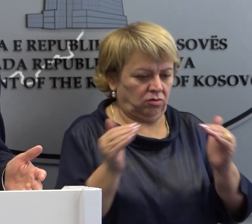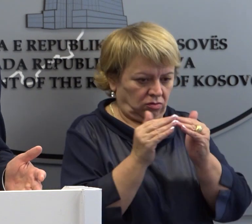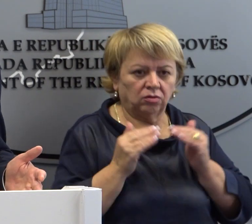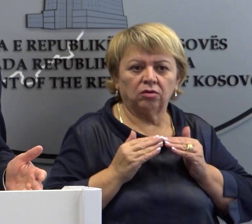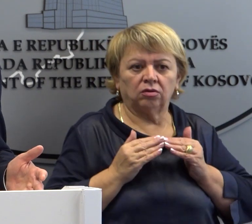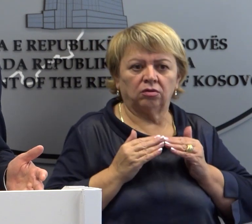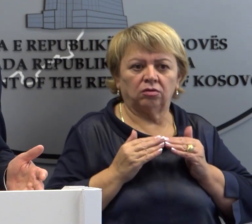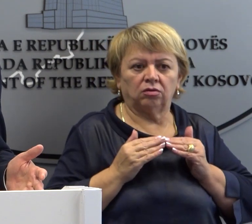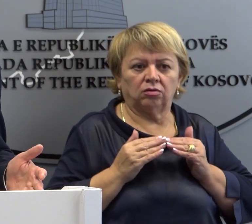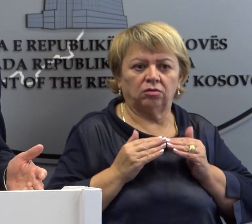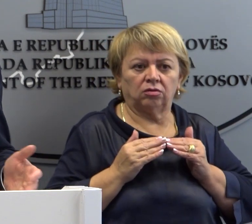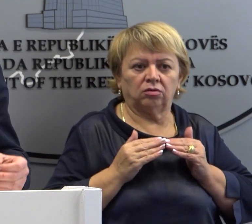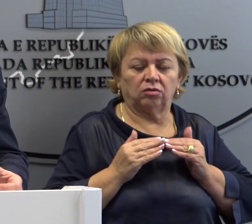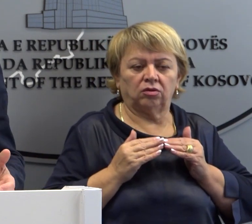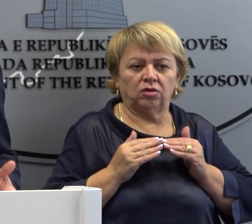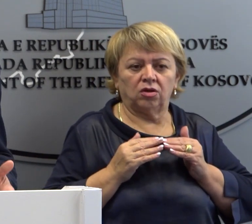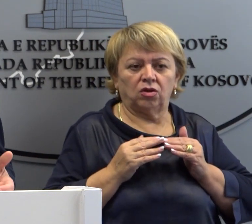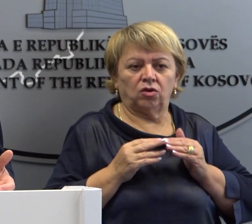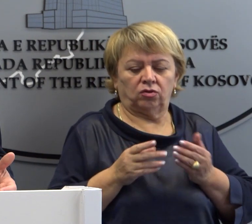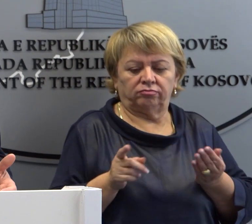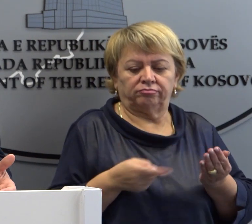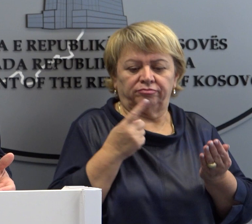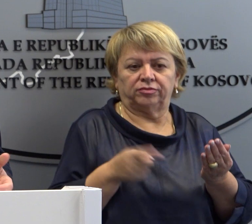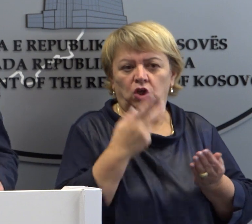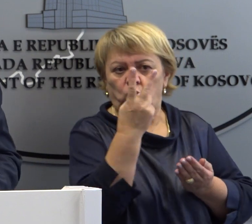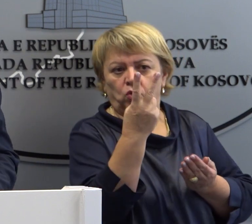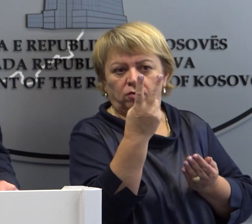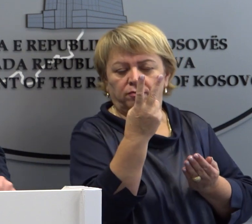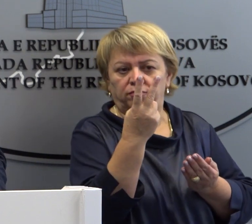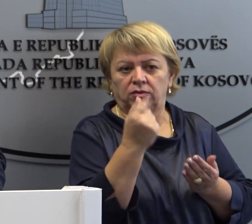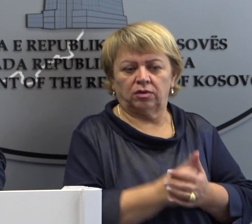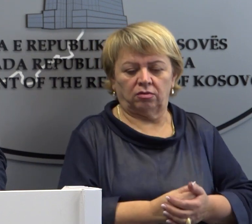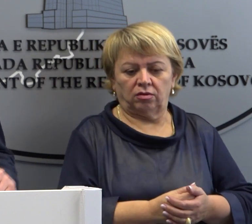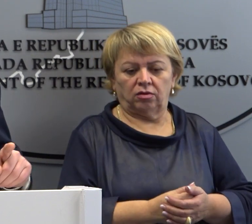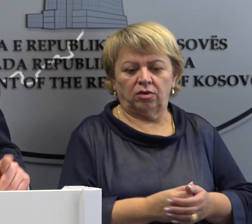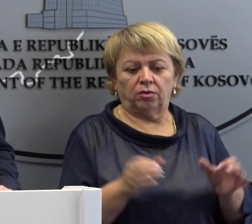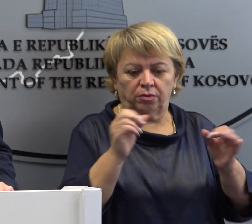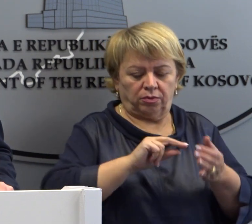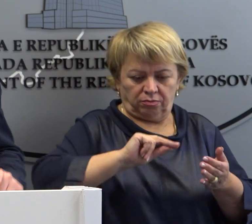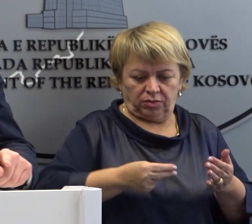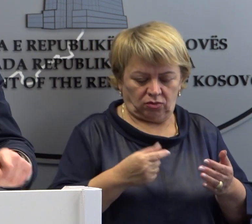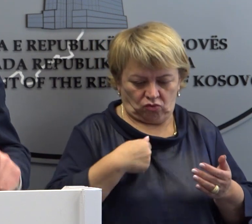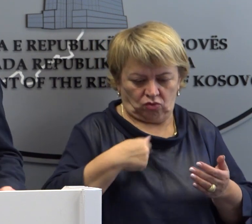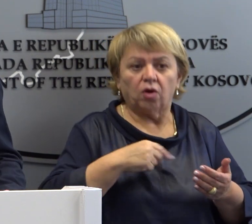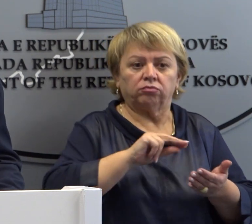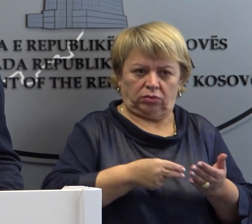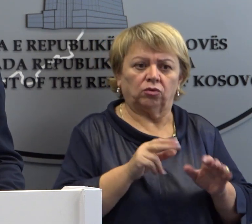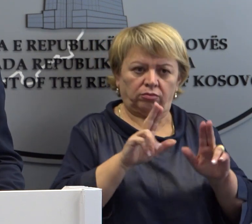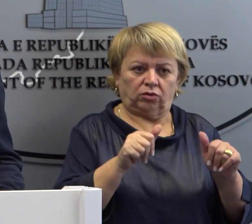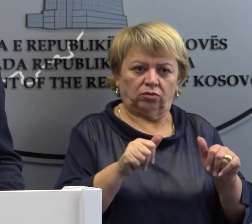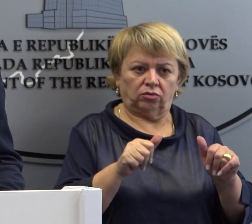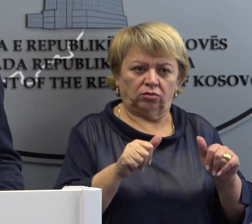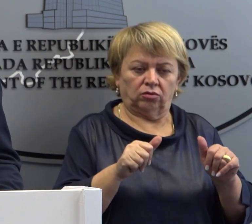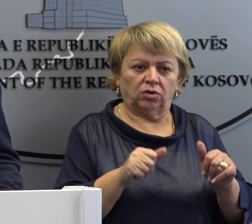akorduar. Dy faqe është teksti, mungojnë veç në nënshkrimet. I imi jo, unë isha i gatshëm ta